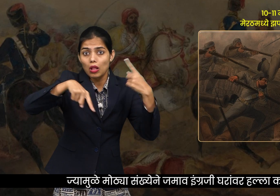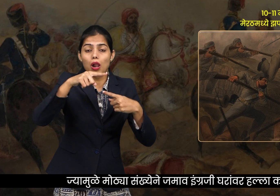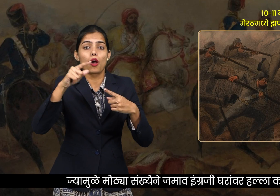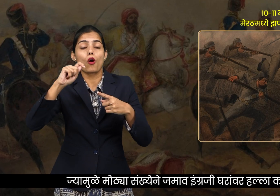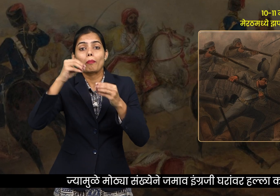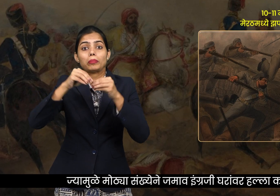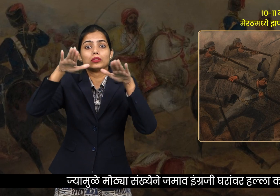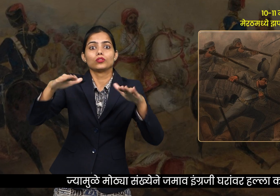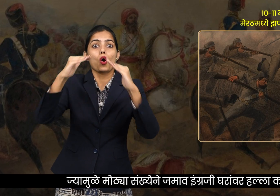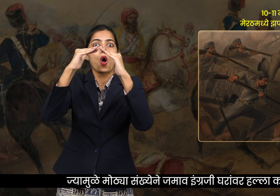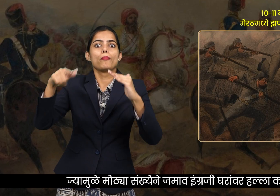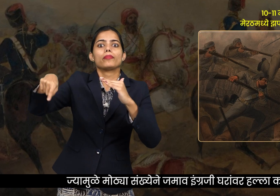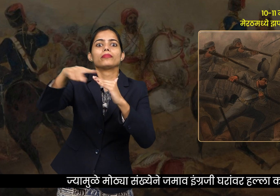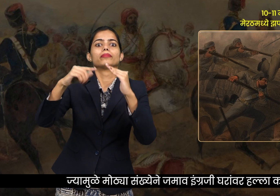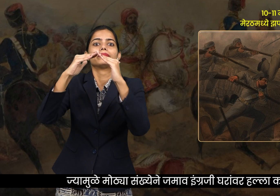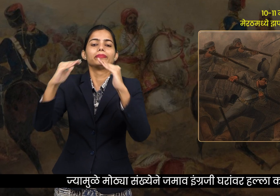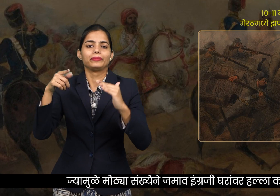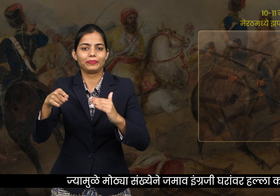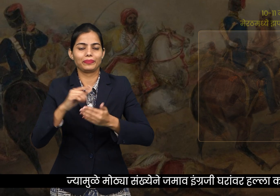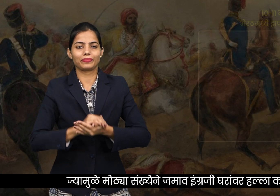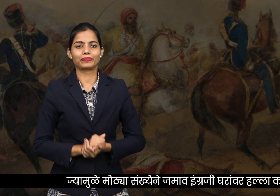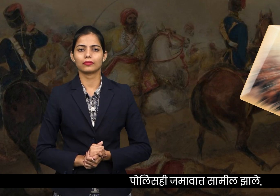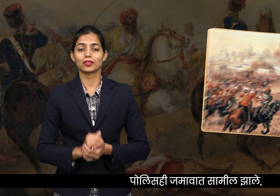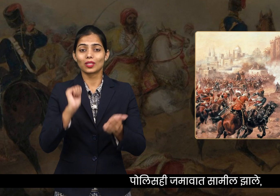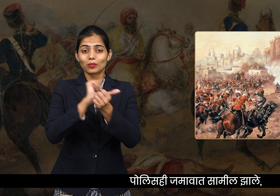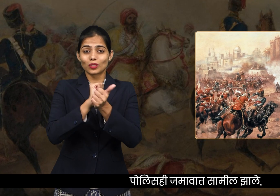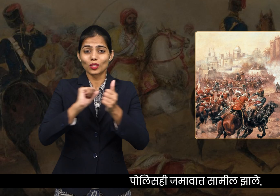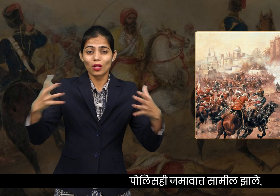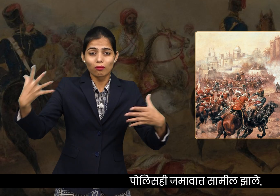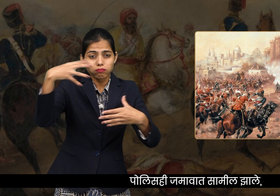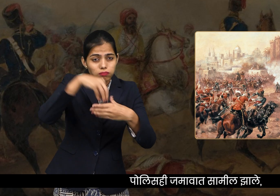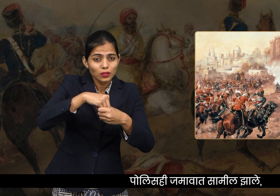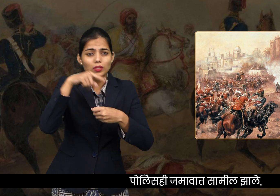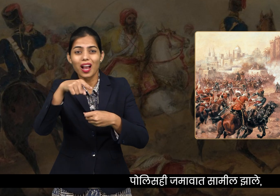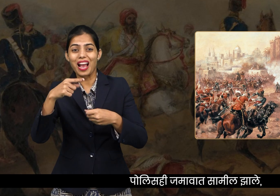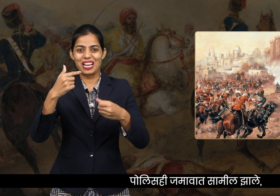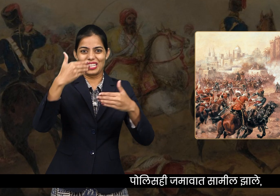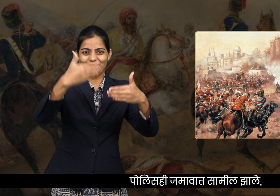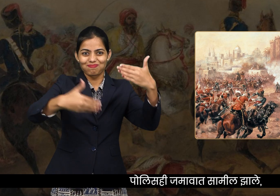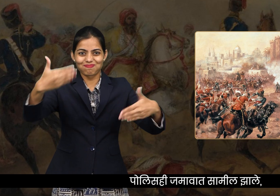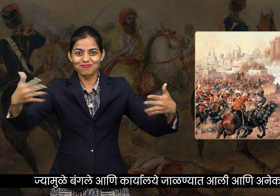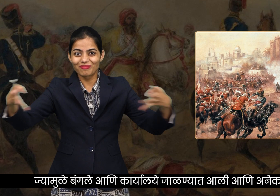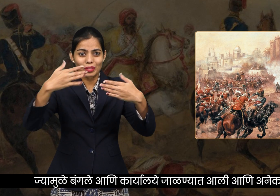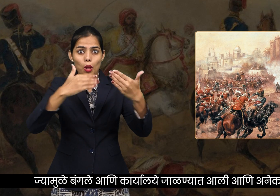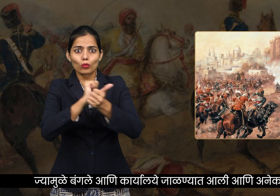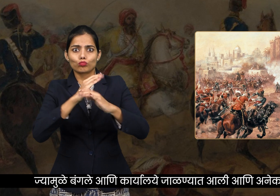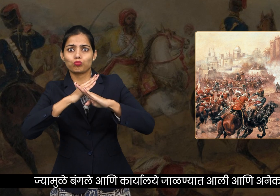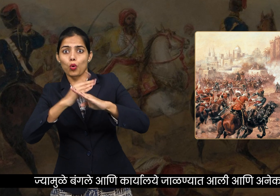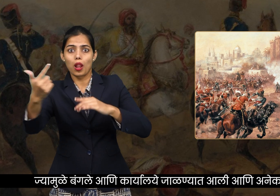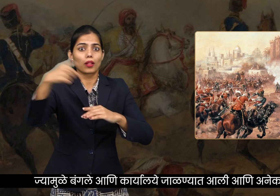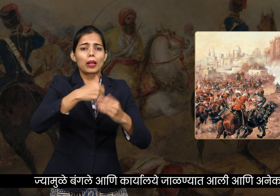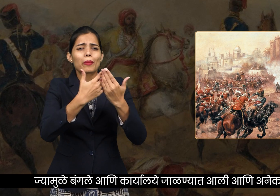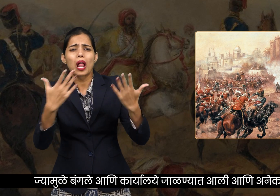इंग्रजी घरांवर हल्ला करू लागला. पोलीसही जमावात सामील झाले, ज्यामुळे